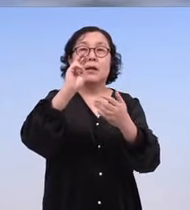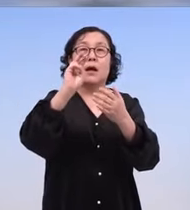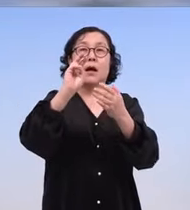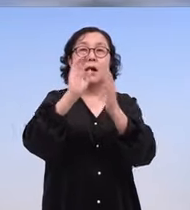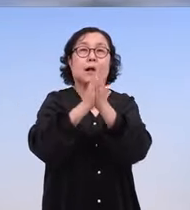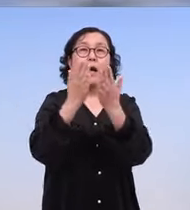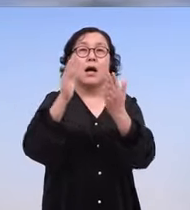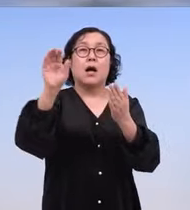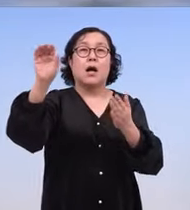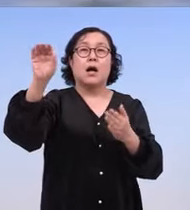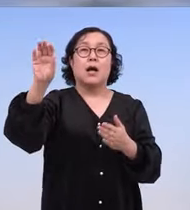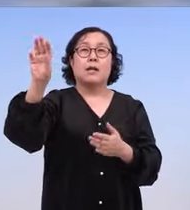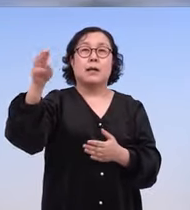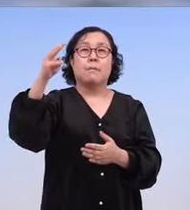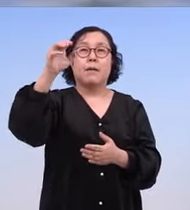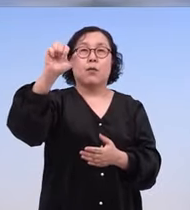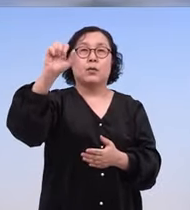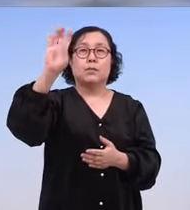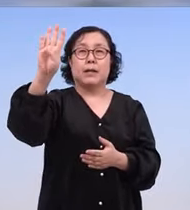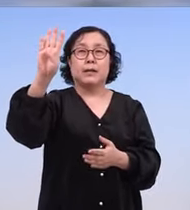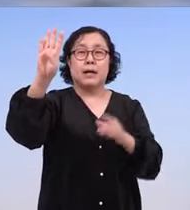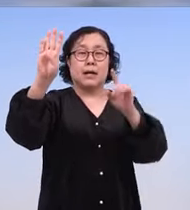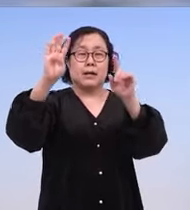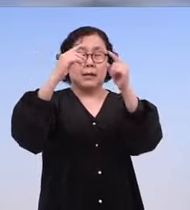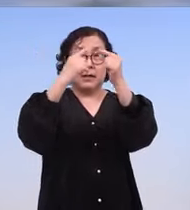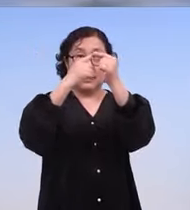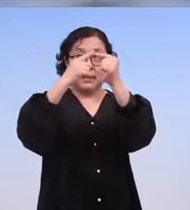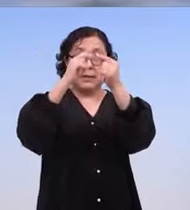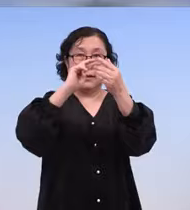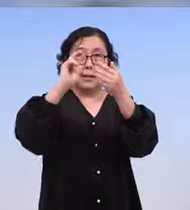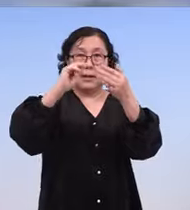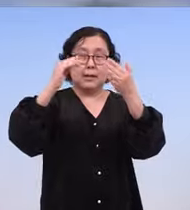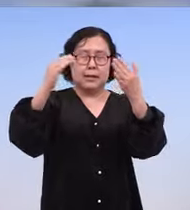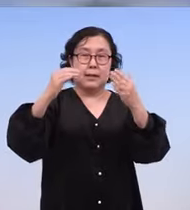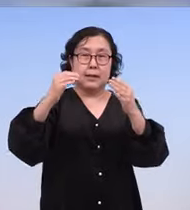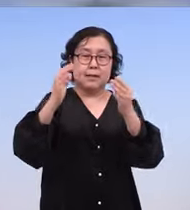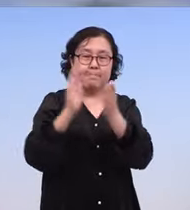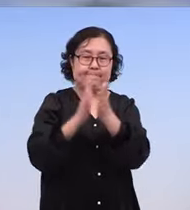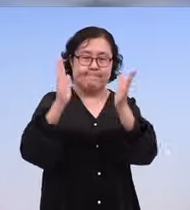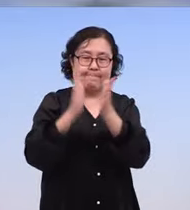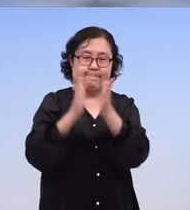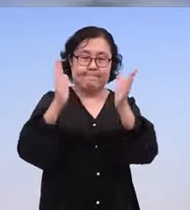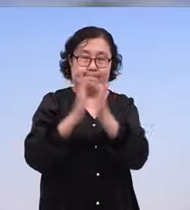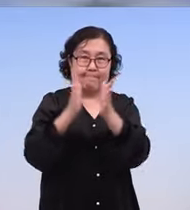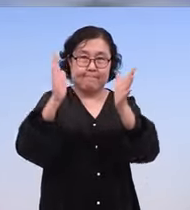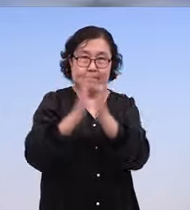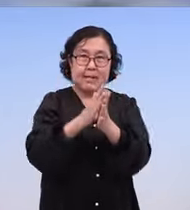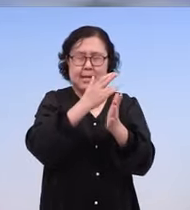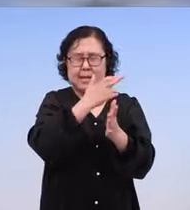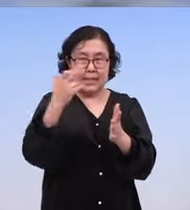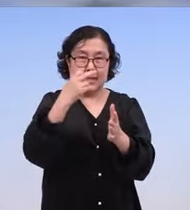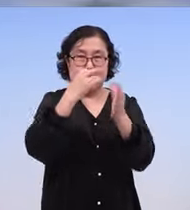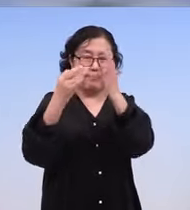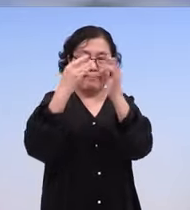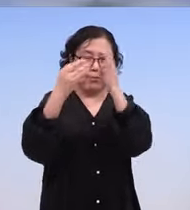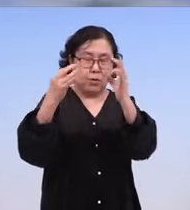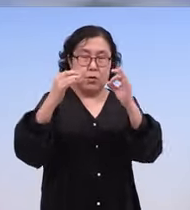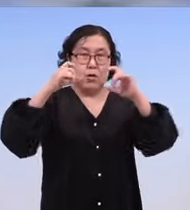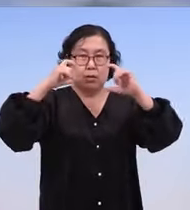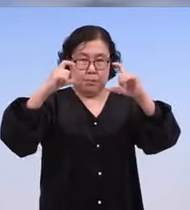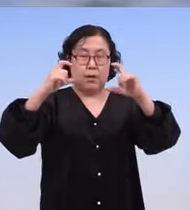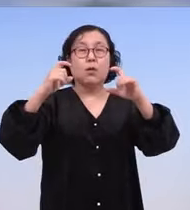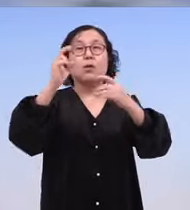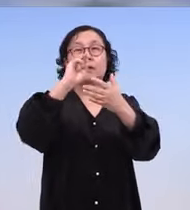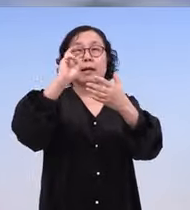찬송가 354장 우리 1절 찬양할 때 의도적으로 큰 손뼉을 치면서 큰 목소리로